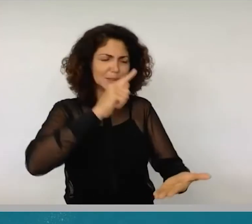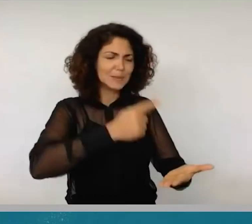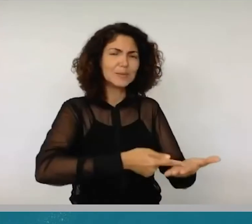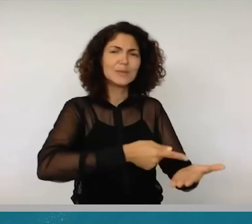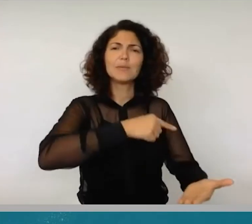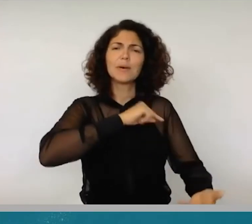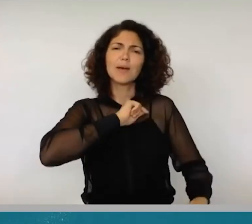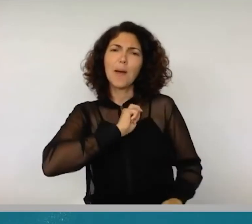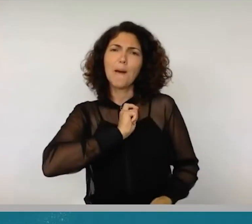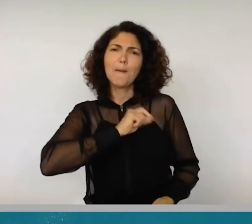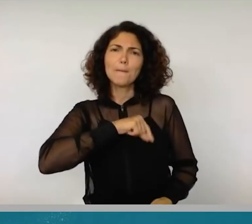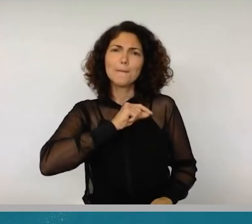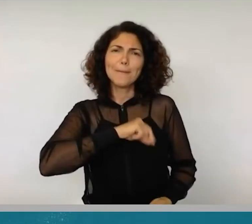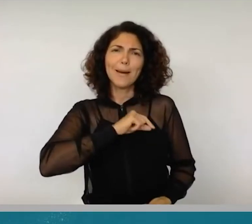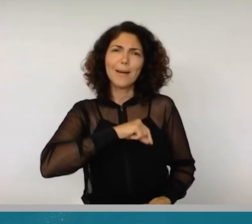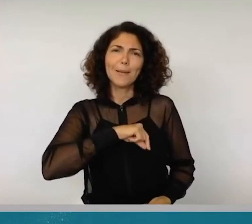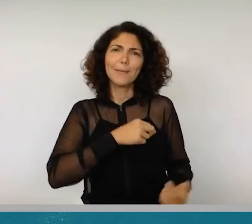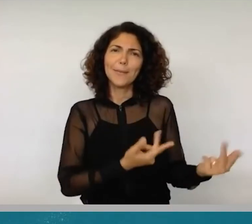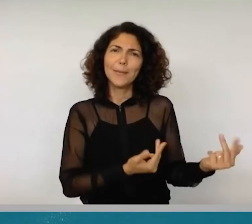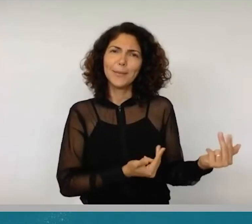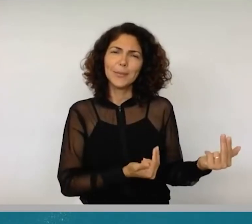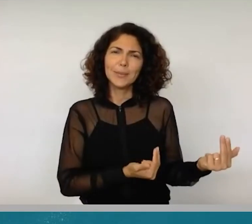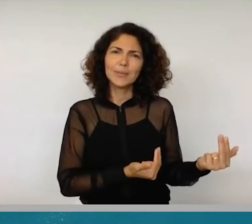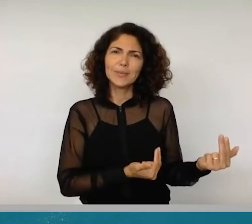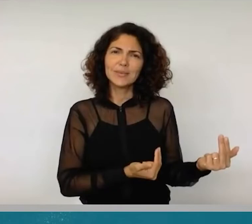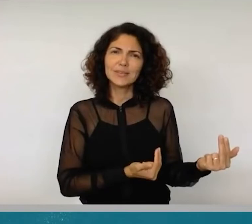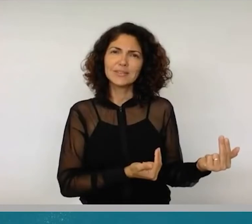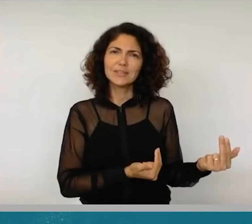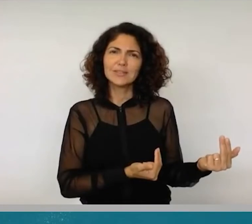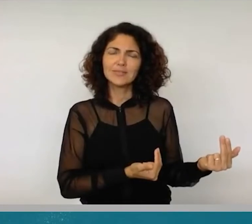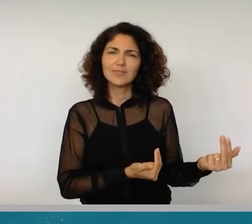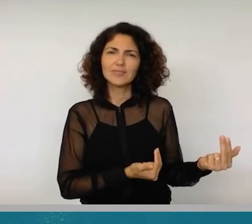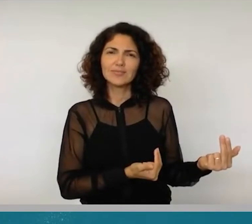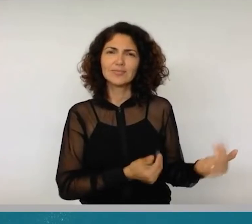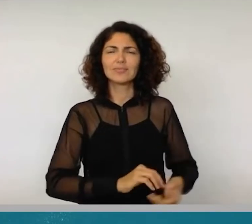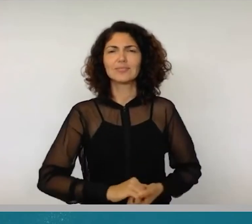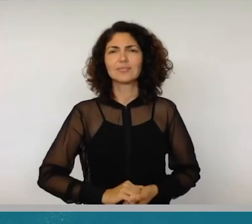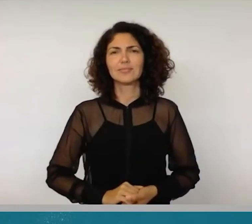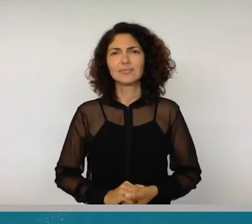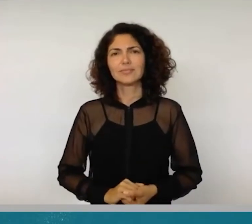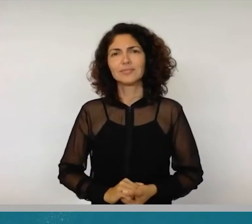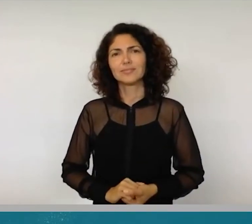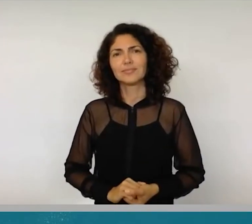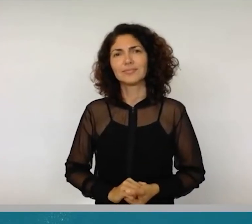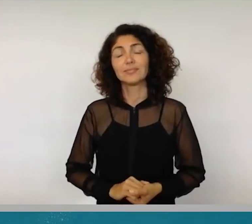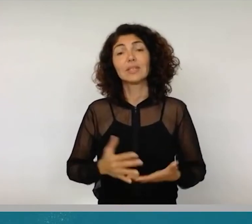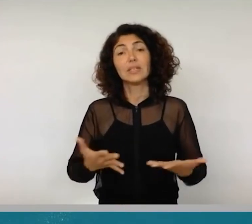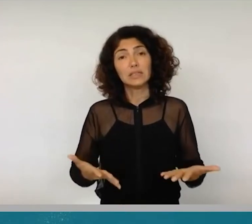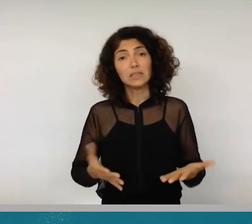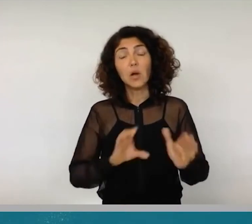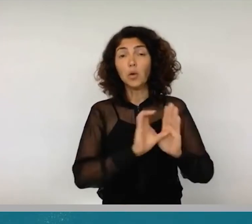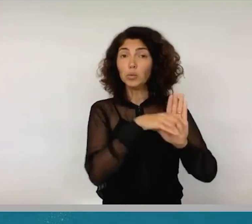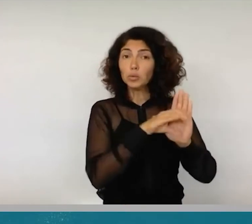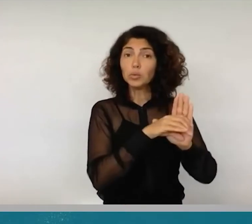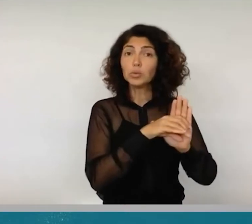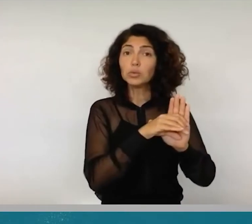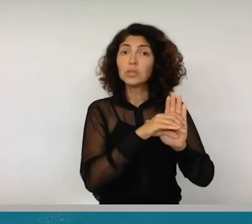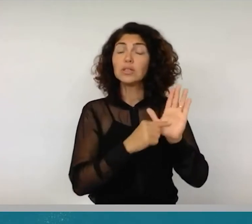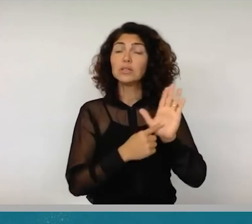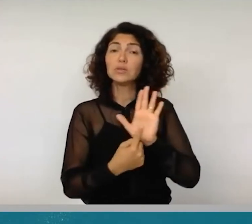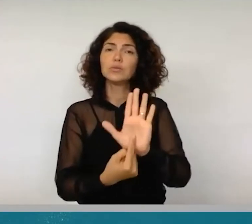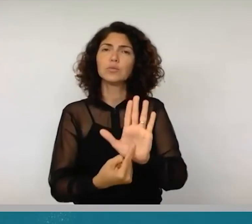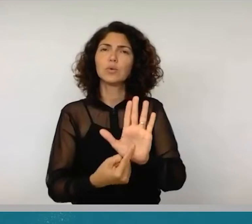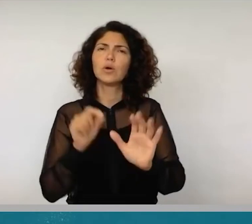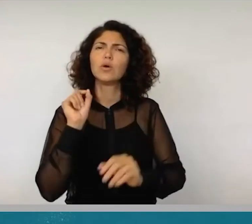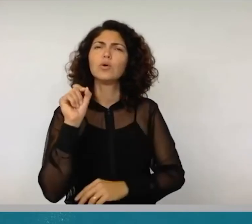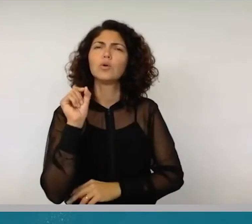esse valor? Você recebeu o que foi combinado, isso? Então, nesse contexto que fala, não me é lícito fazer o que quero